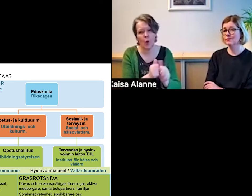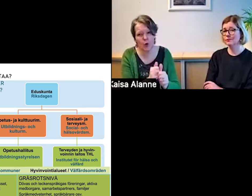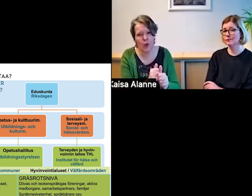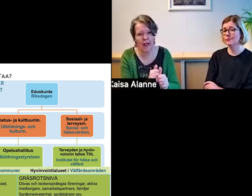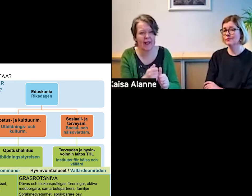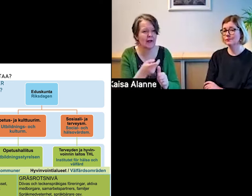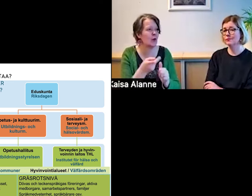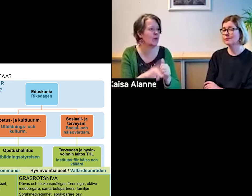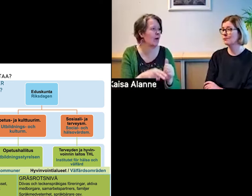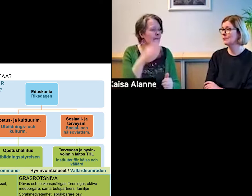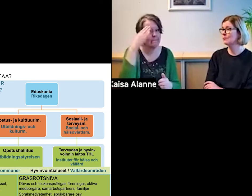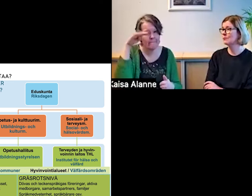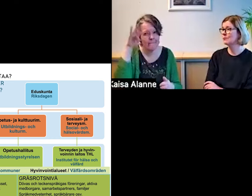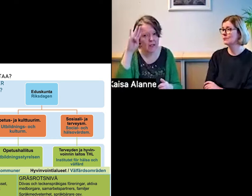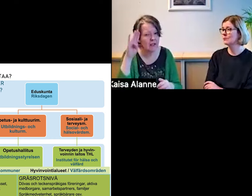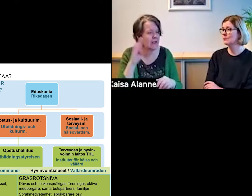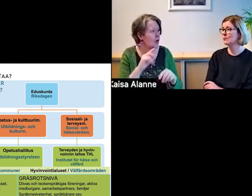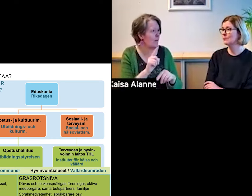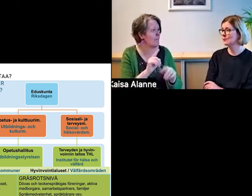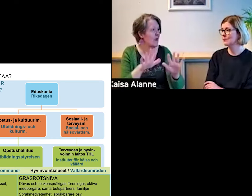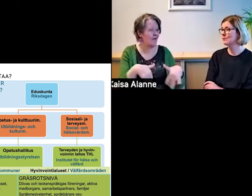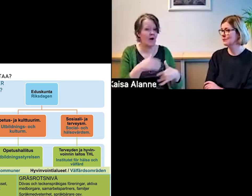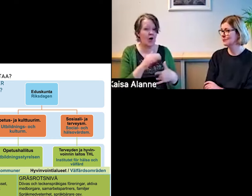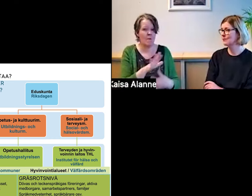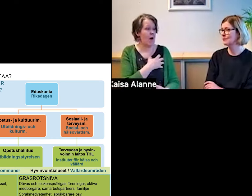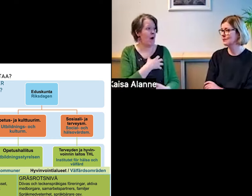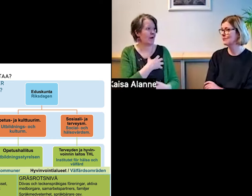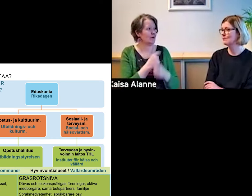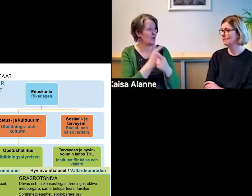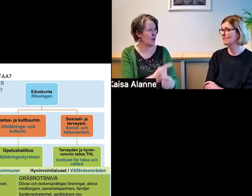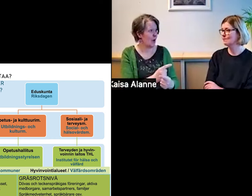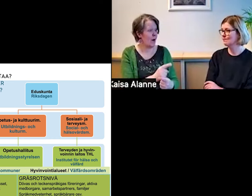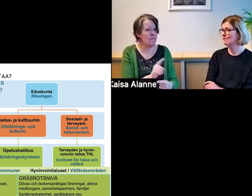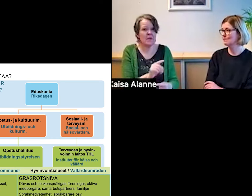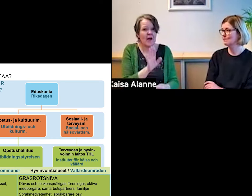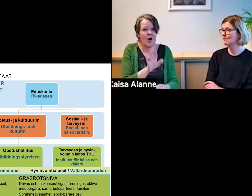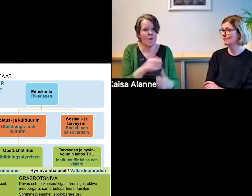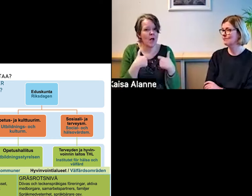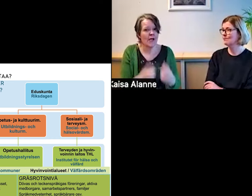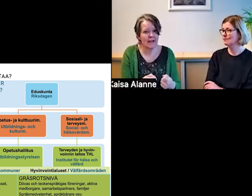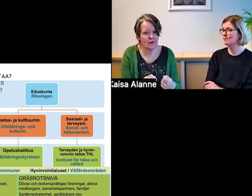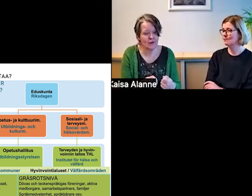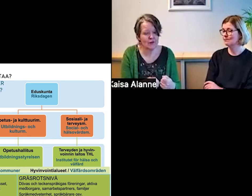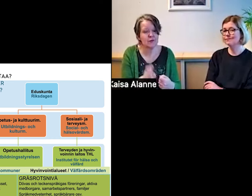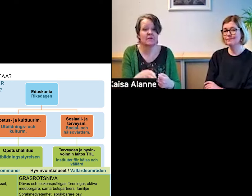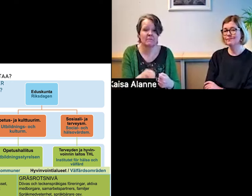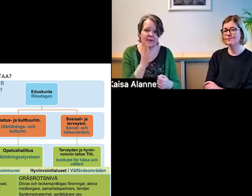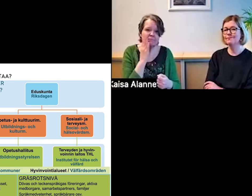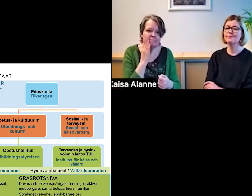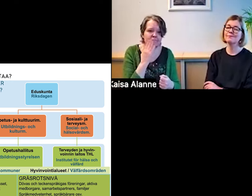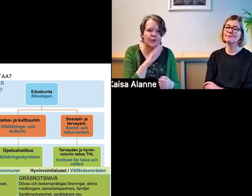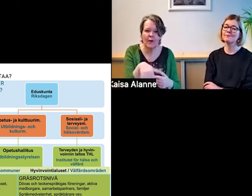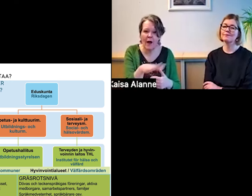Puhutaan kerhoista tai urheilutoiminnasta, partiosta, ihan mistä vaan. Eli se, että